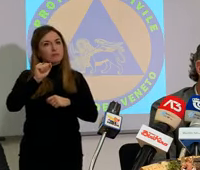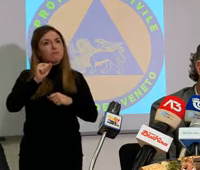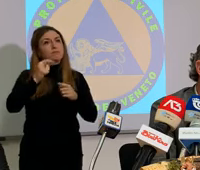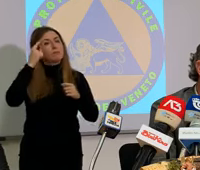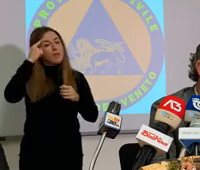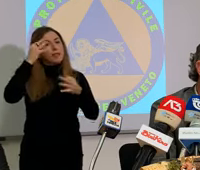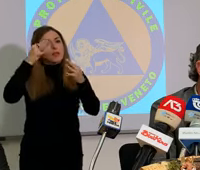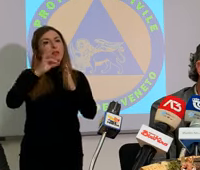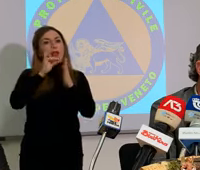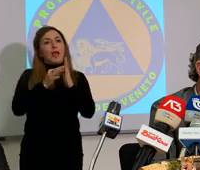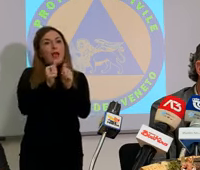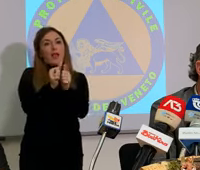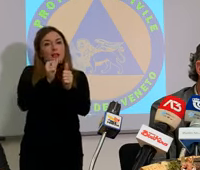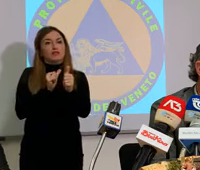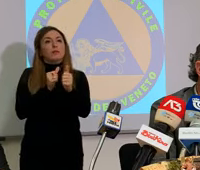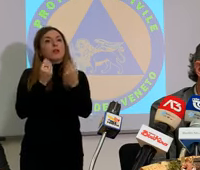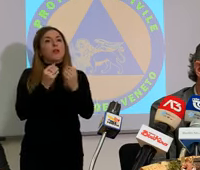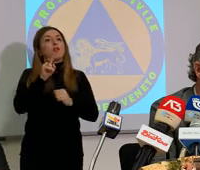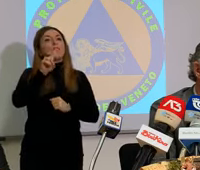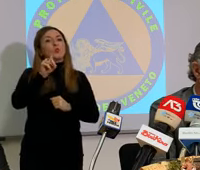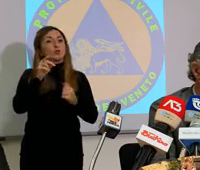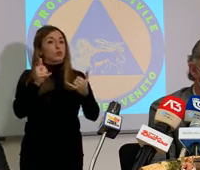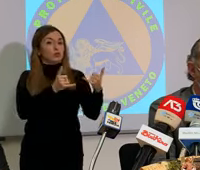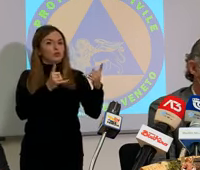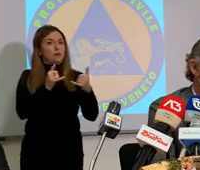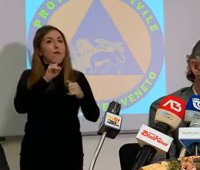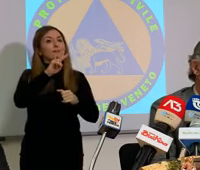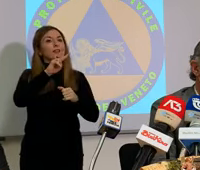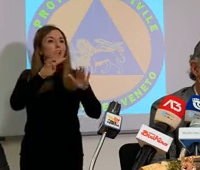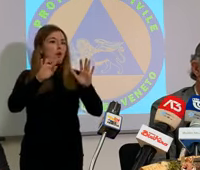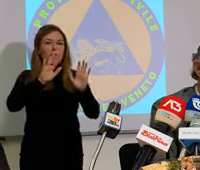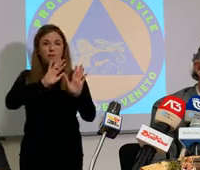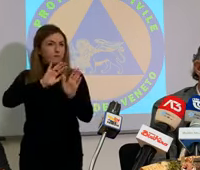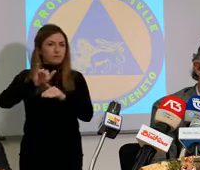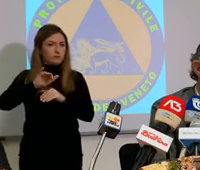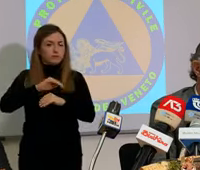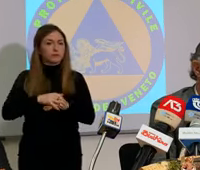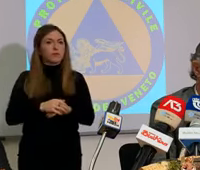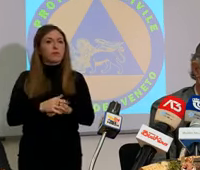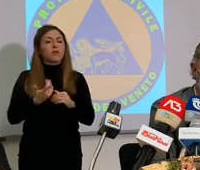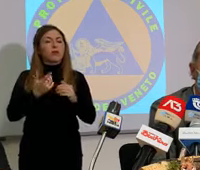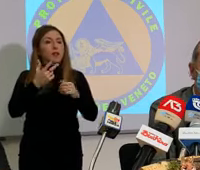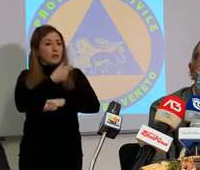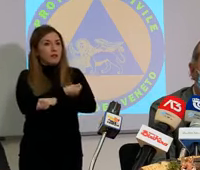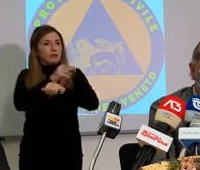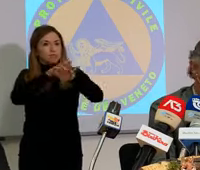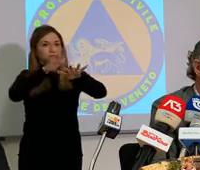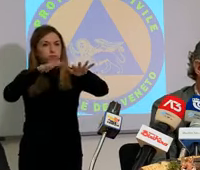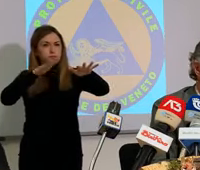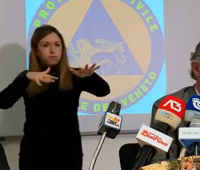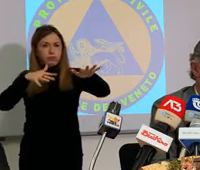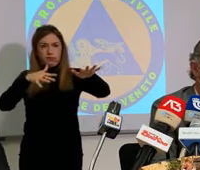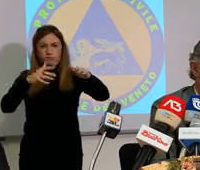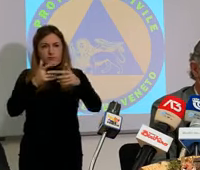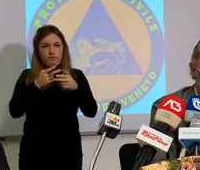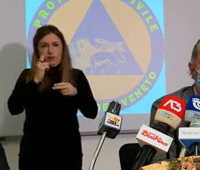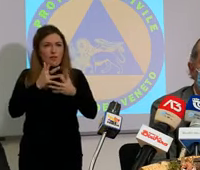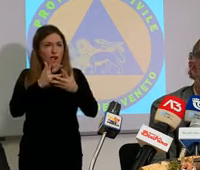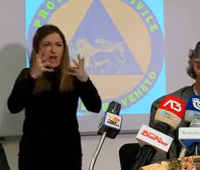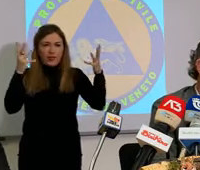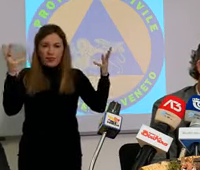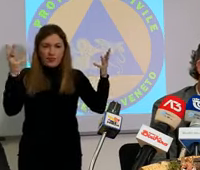21 dicembre non più al 29 quindi avremo la più grande campagna vaccinale della storia noi avremo 200.000